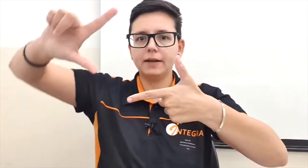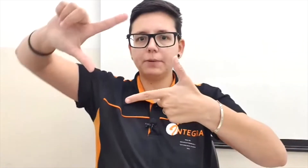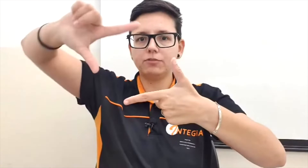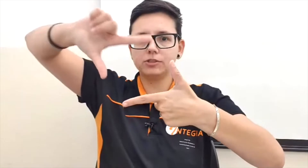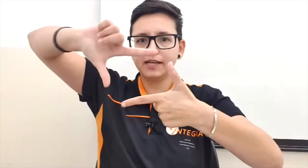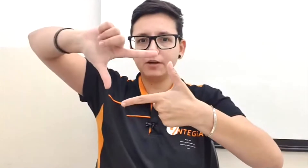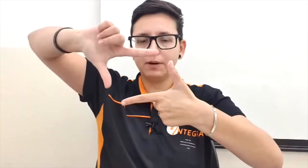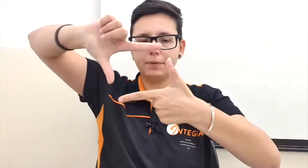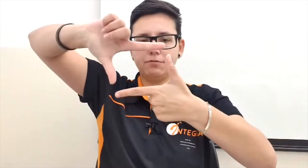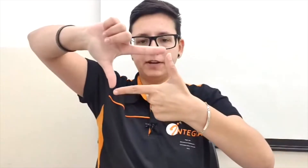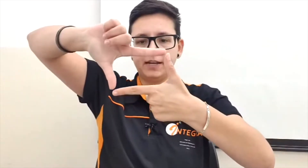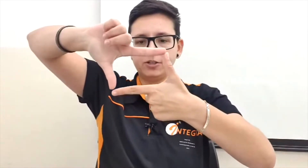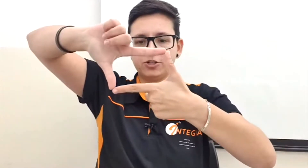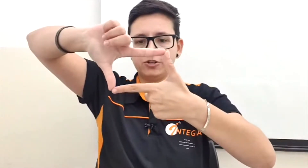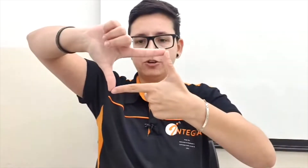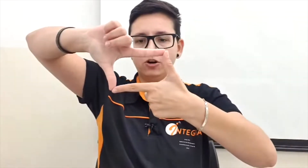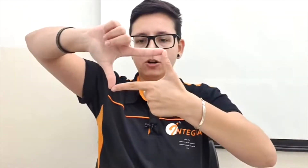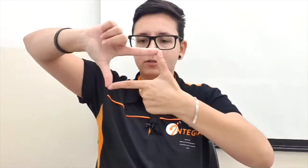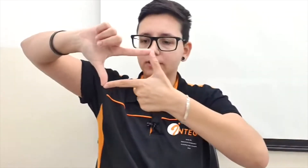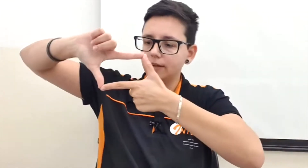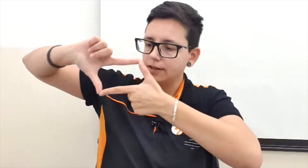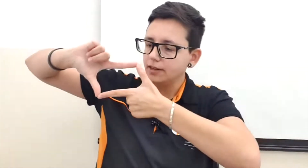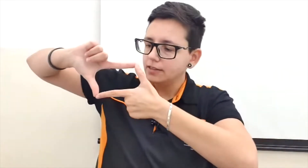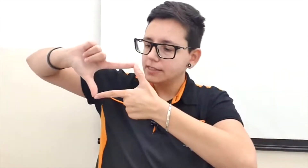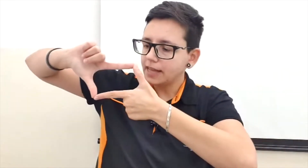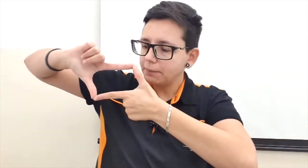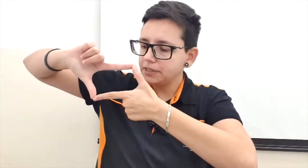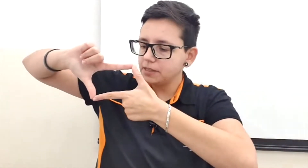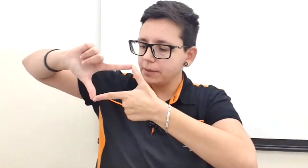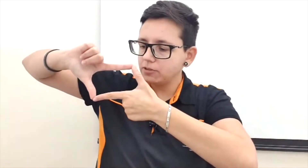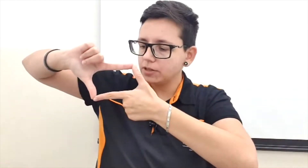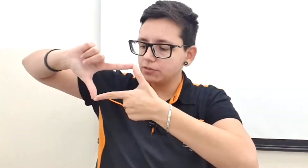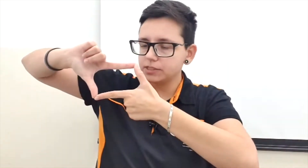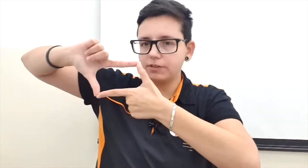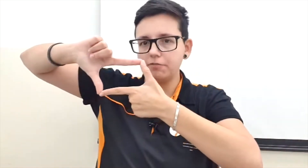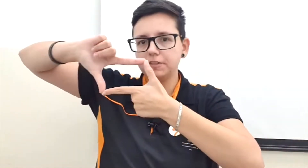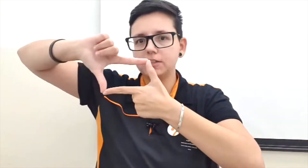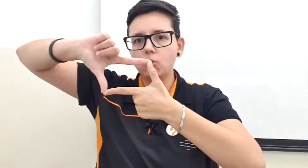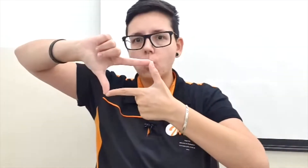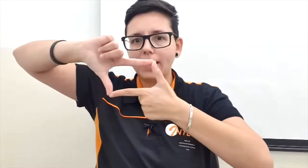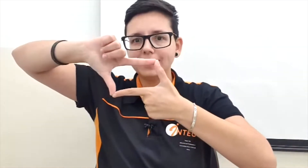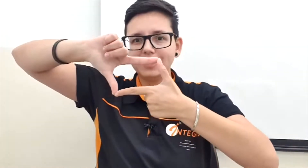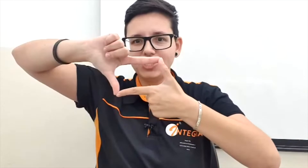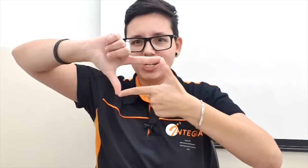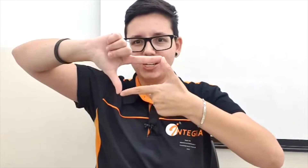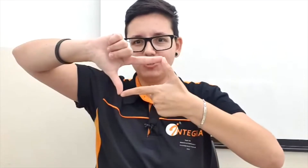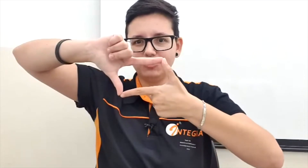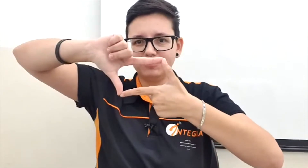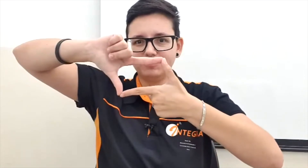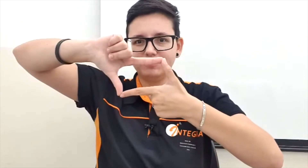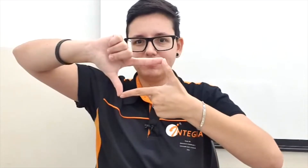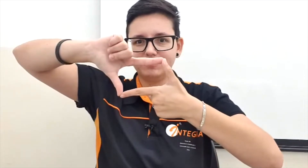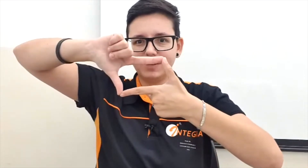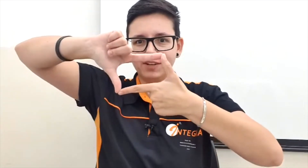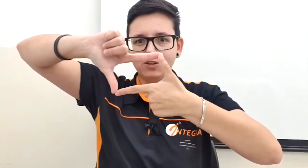para você e uma para frente. Ó, você tá percebendo que você vai fazer um quadradinho. Tá vendo? Ó, é